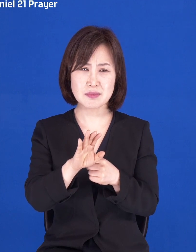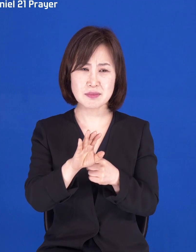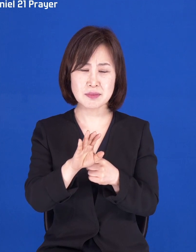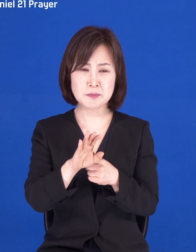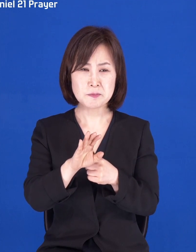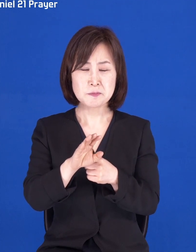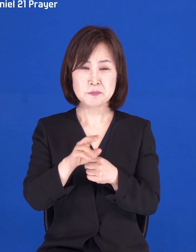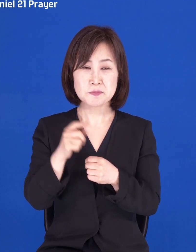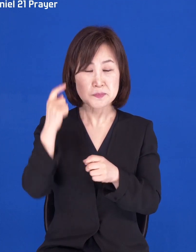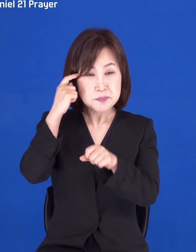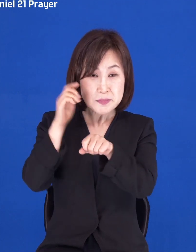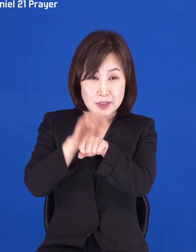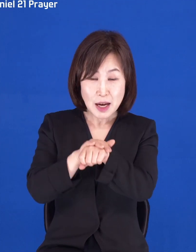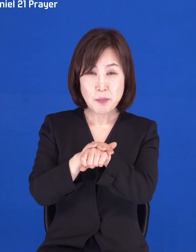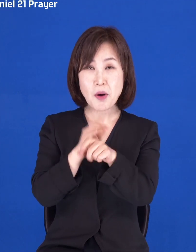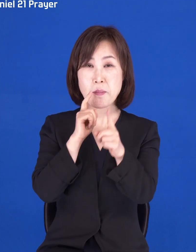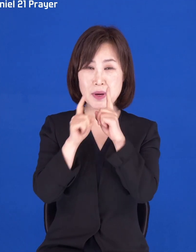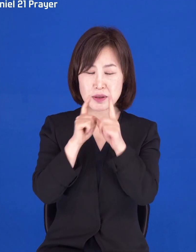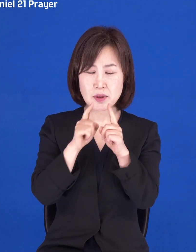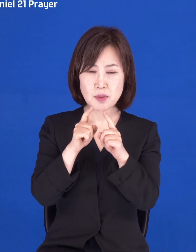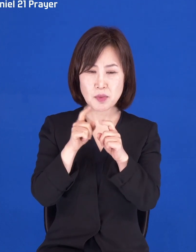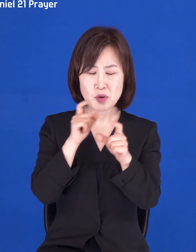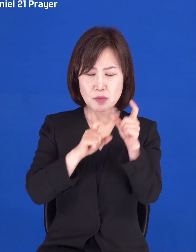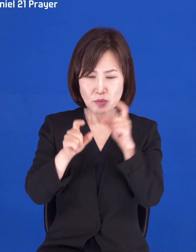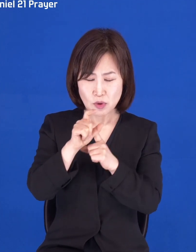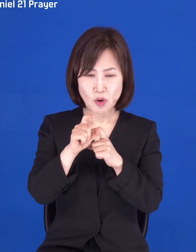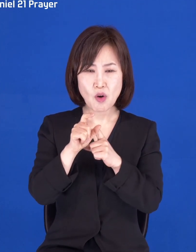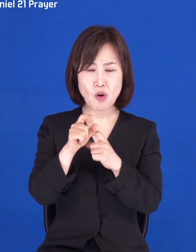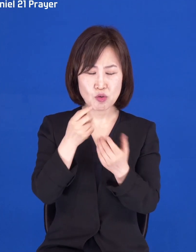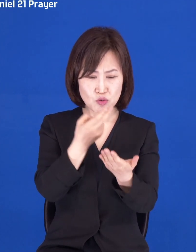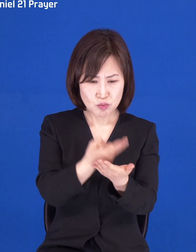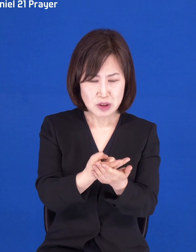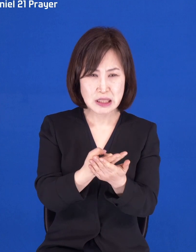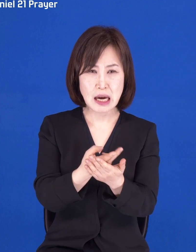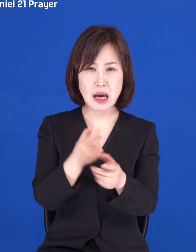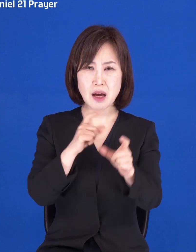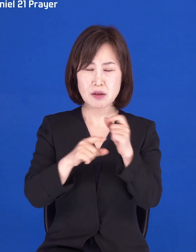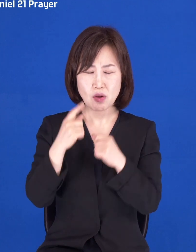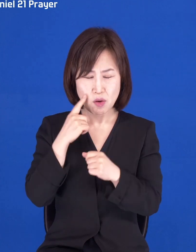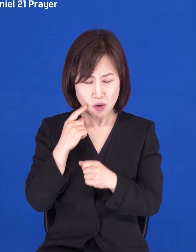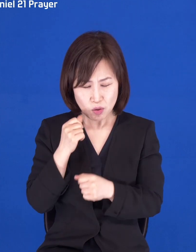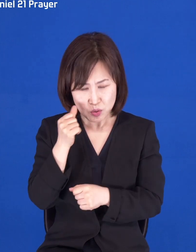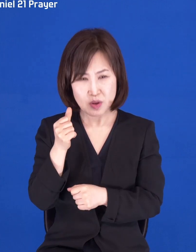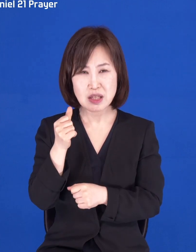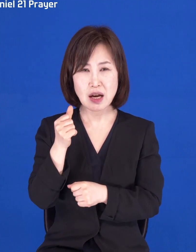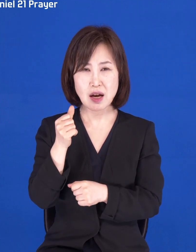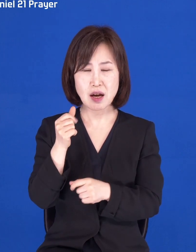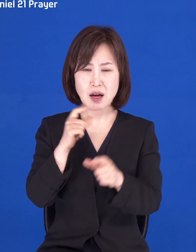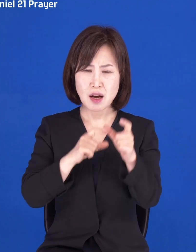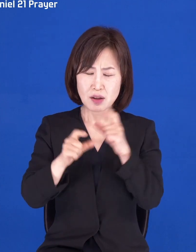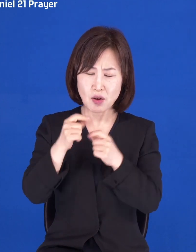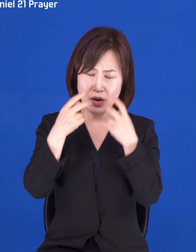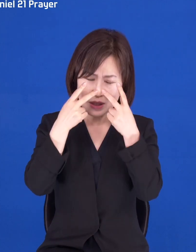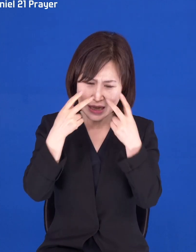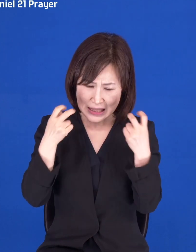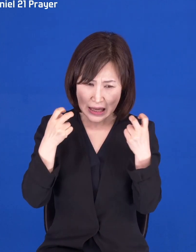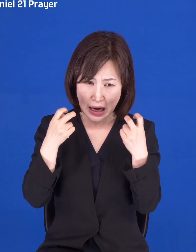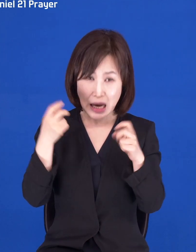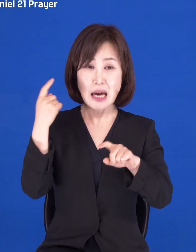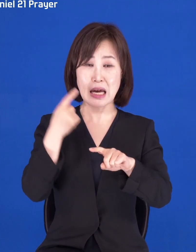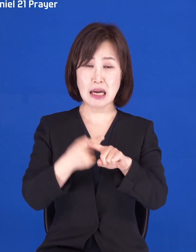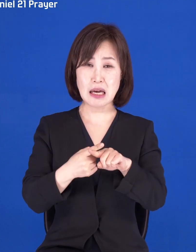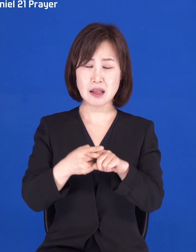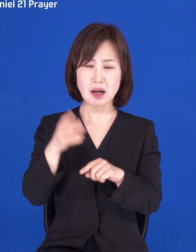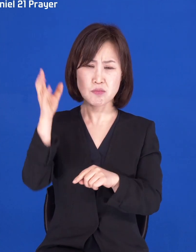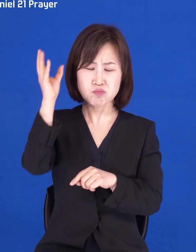6장의 말씀처럼 조금만 더 눕자, 조금만 더 졸자, 조금만 더 자자 하다가